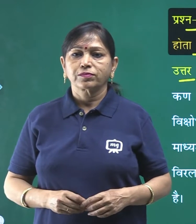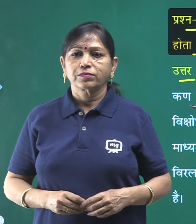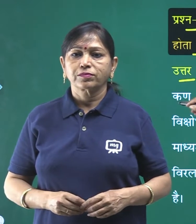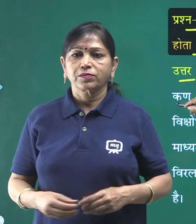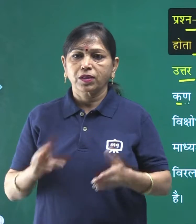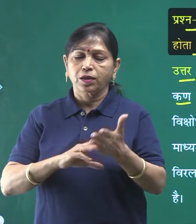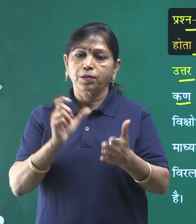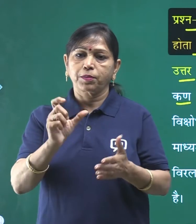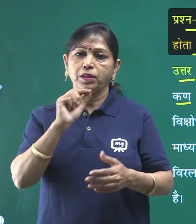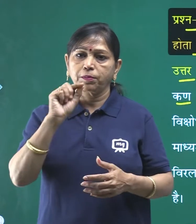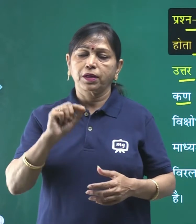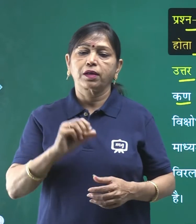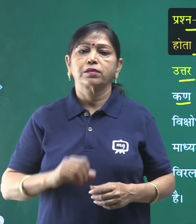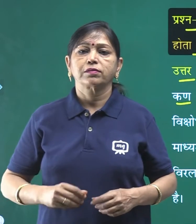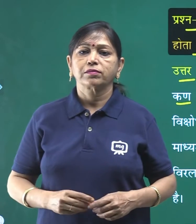माध्यम के कण